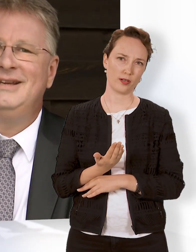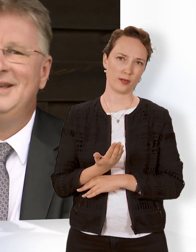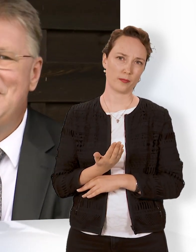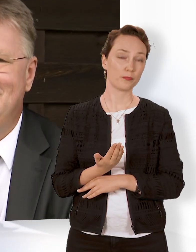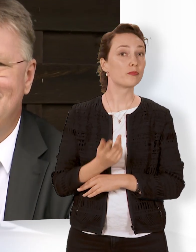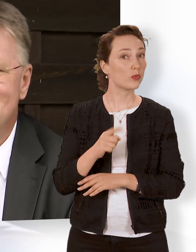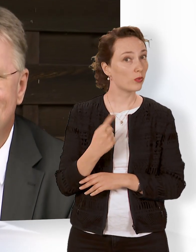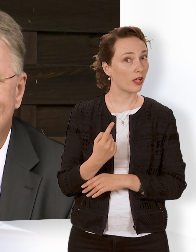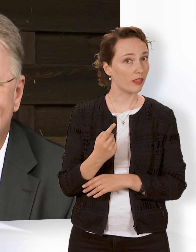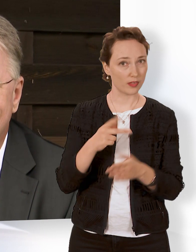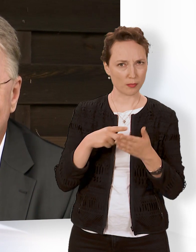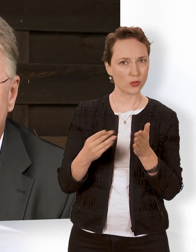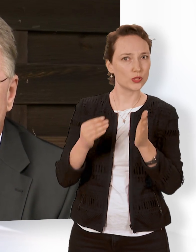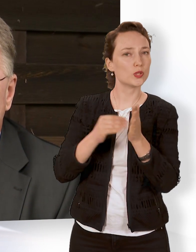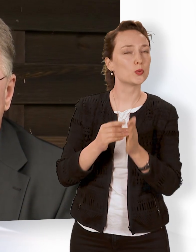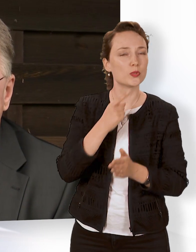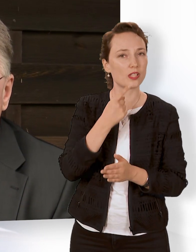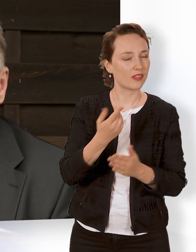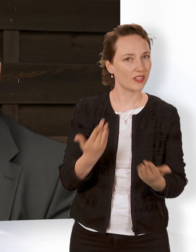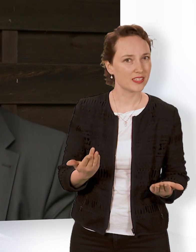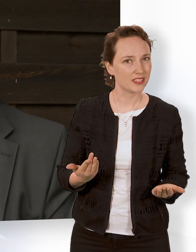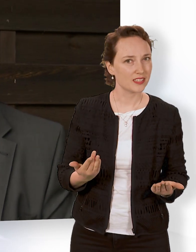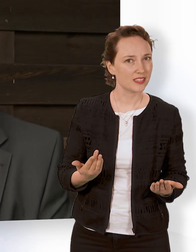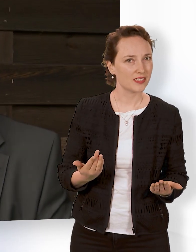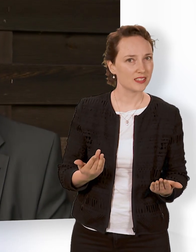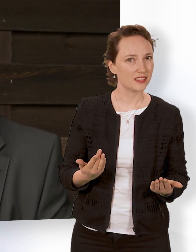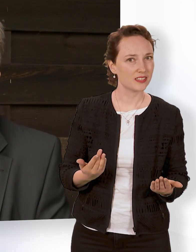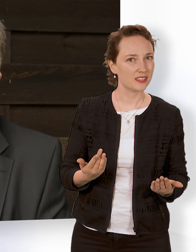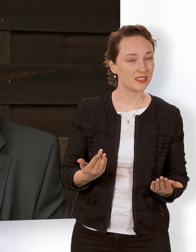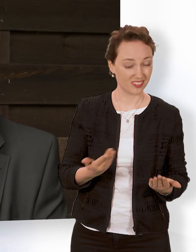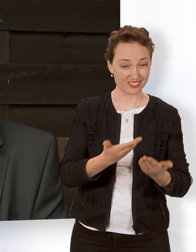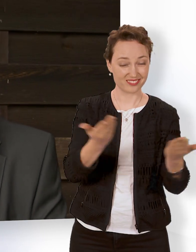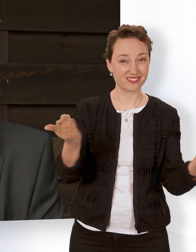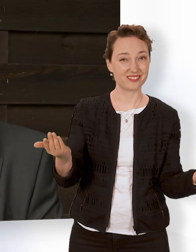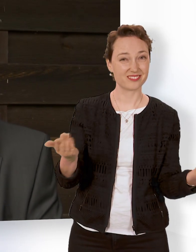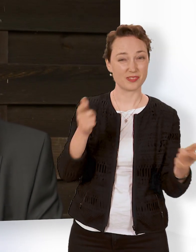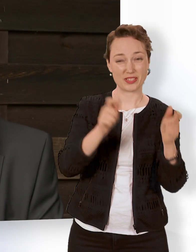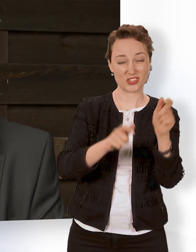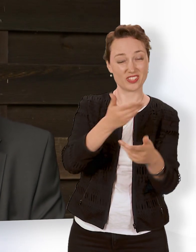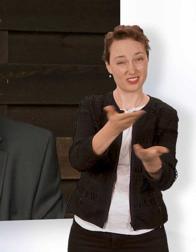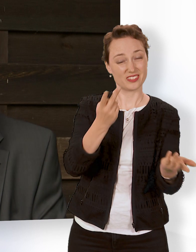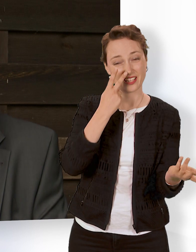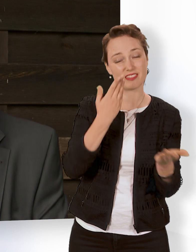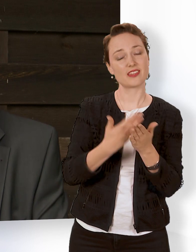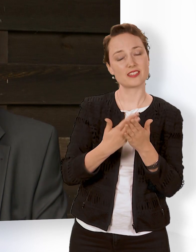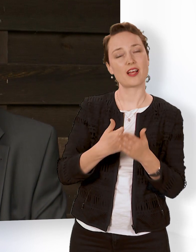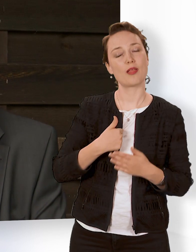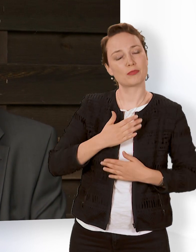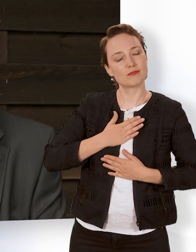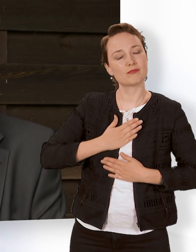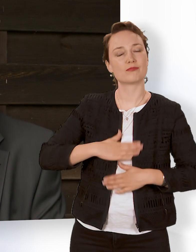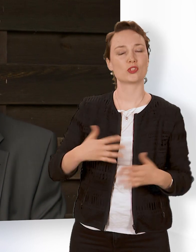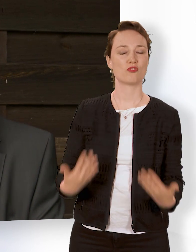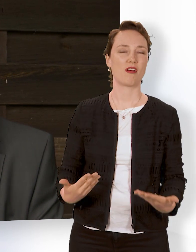Und dann sagt er noch etwas. Seht ihr, liebe Menschen, deshalb bin ich so gerne schwach. Deshalb fühle ich